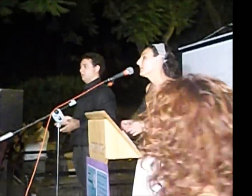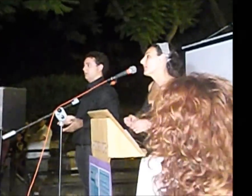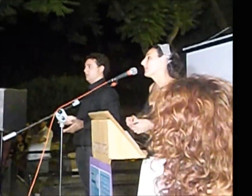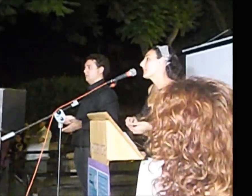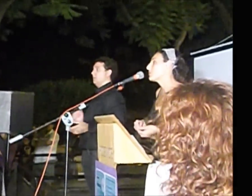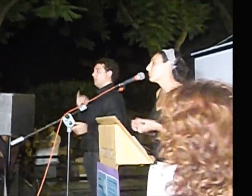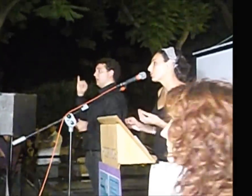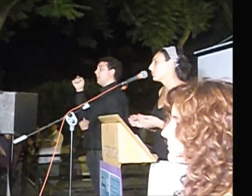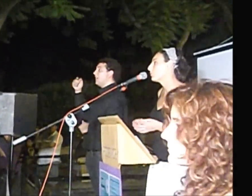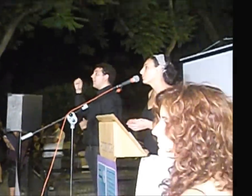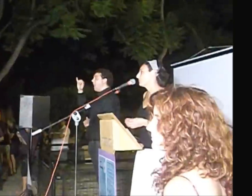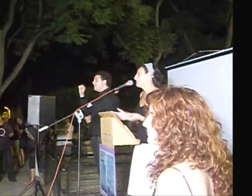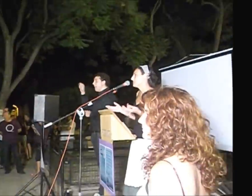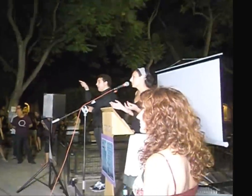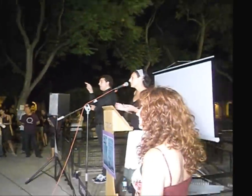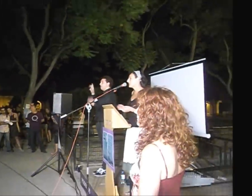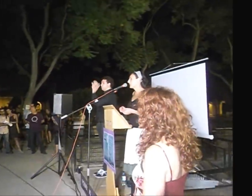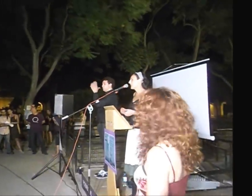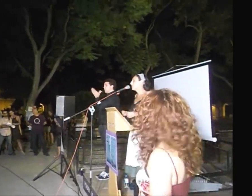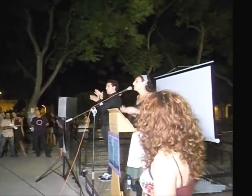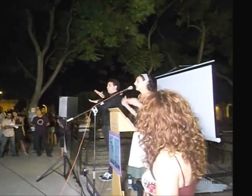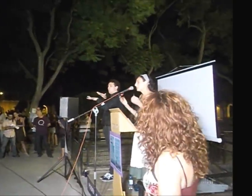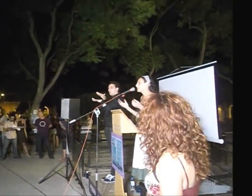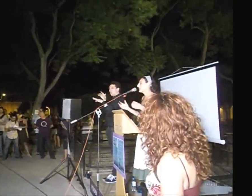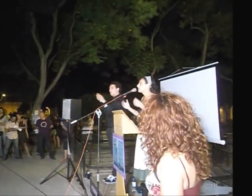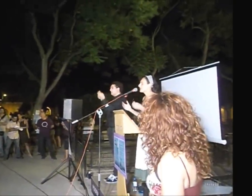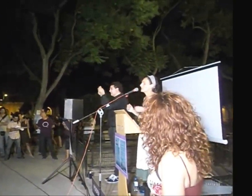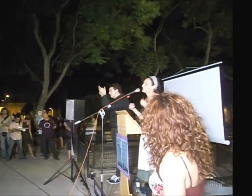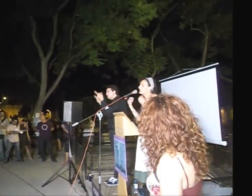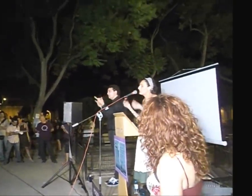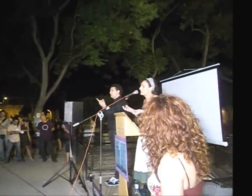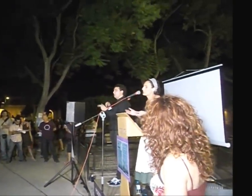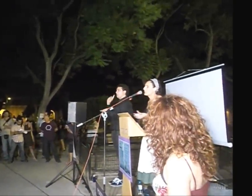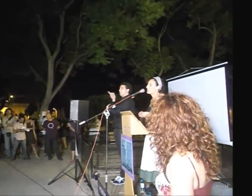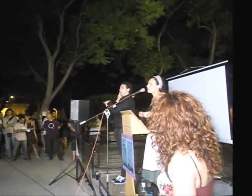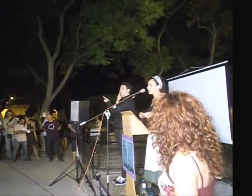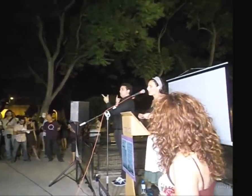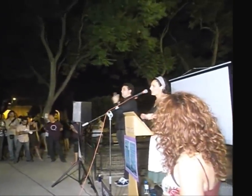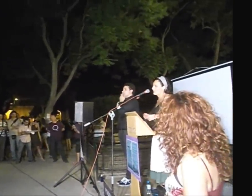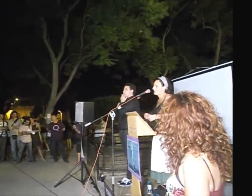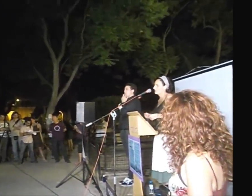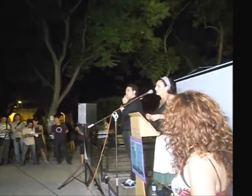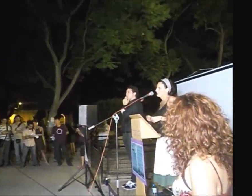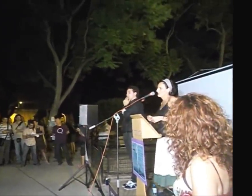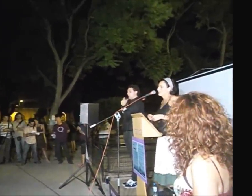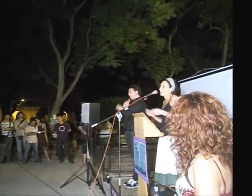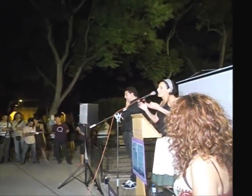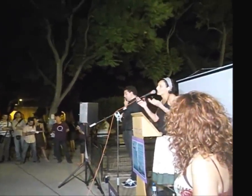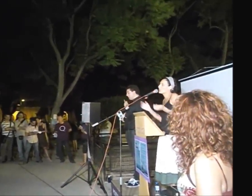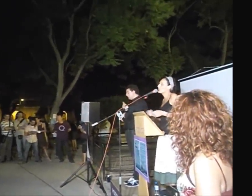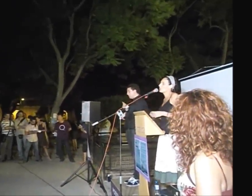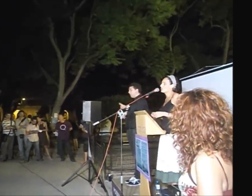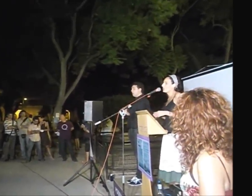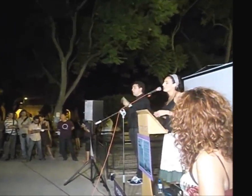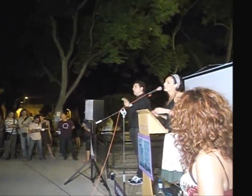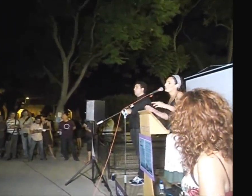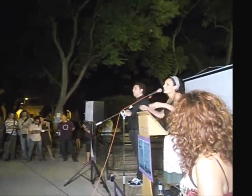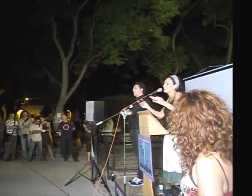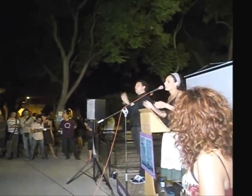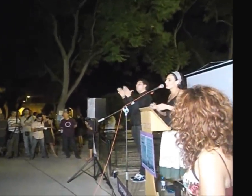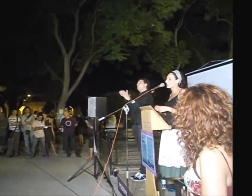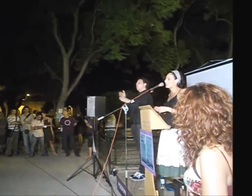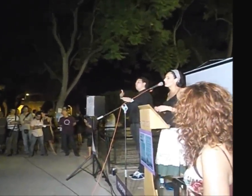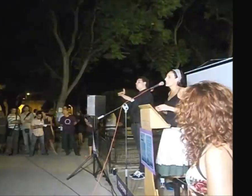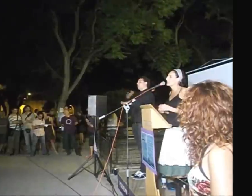Gaza que ha habido por todo el mundo. No se han enterado, pero es que es más, nos dicen, es que, y si nos enteramos nos da igual. Porque el resto del mundo nos da igual, porque